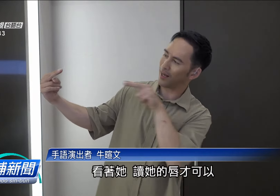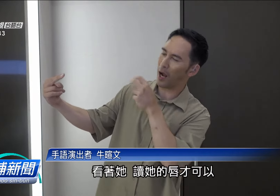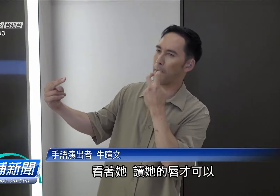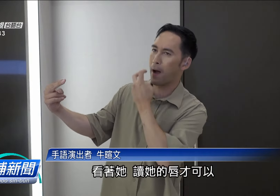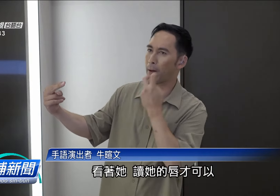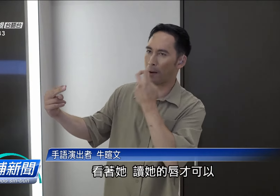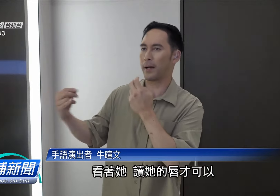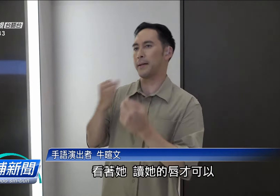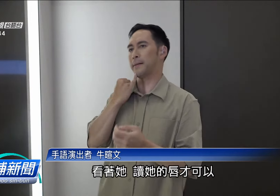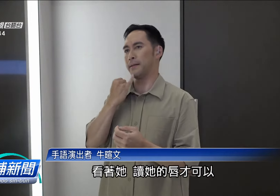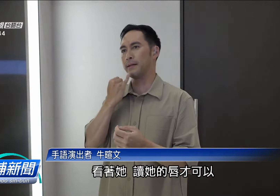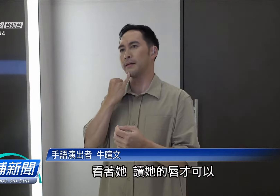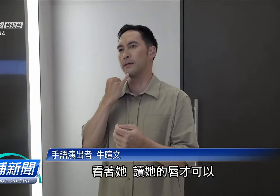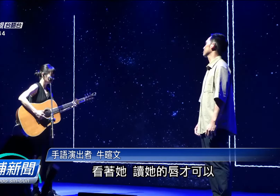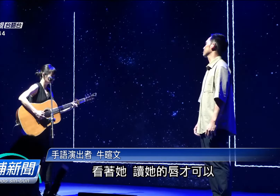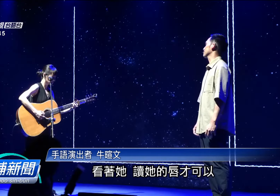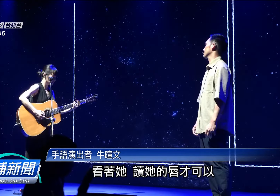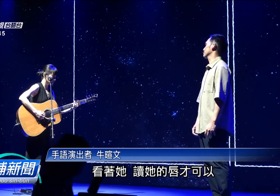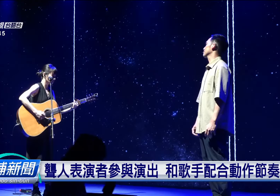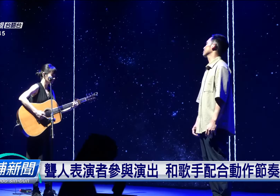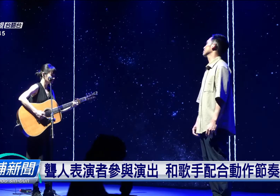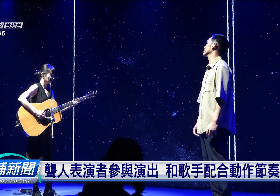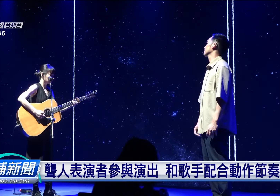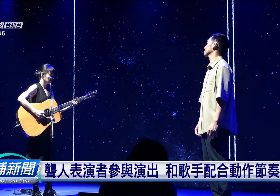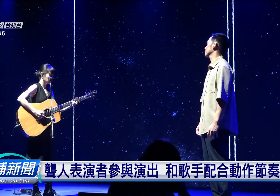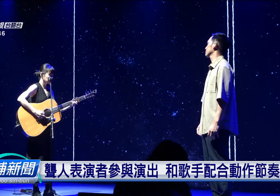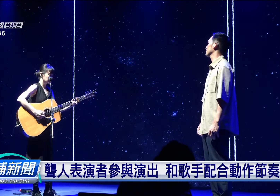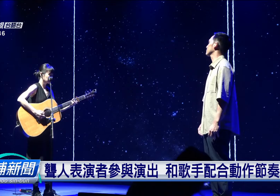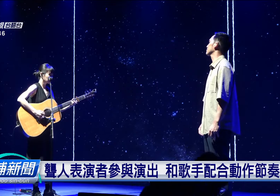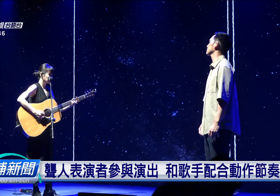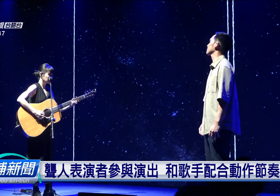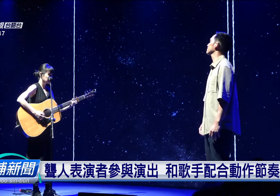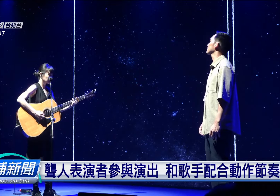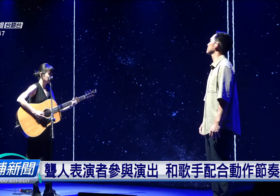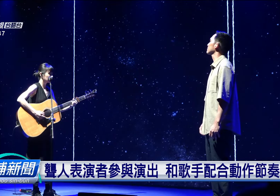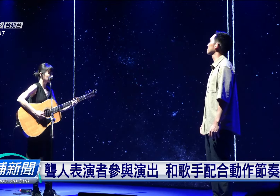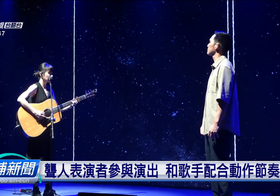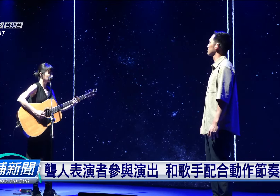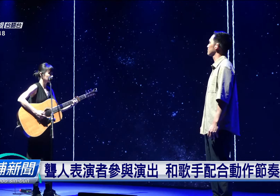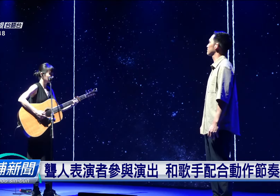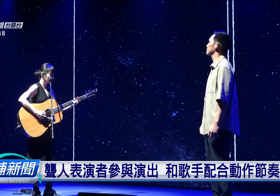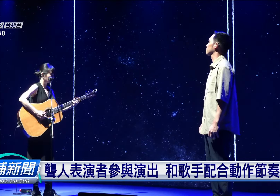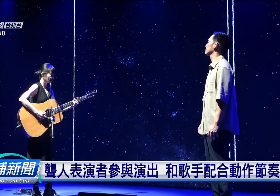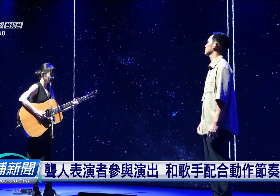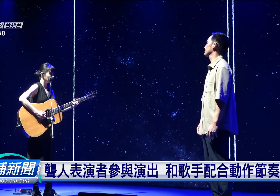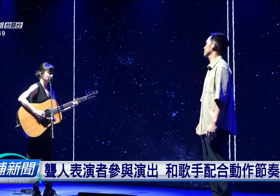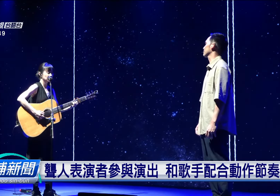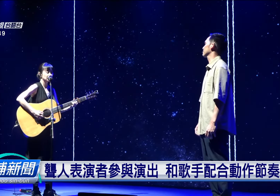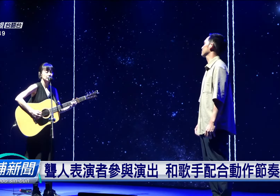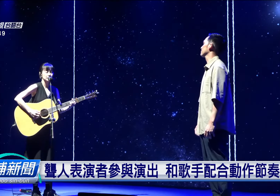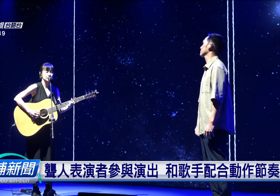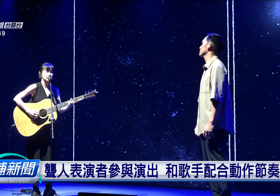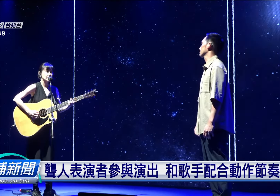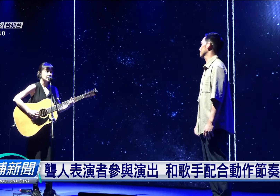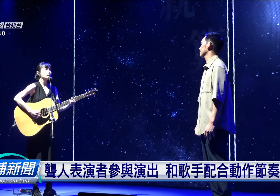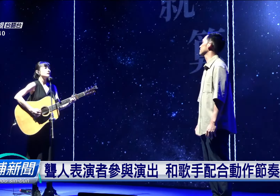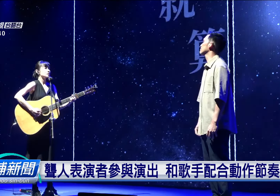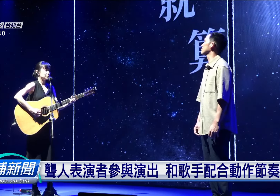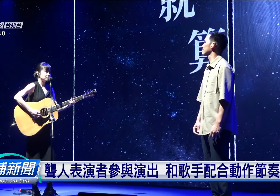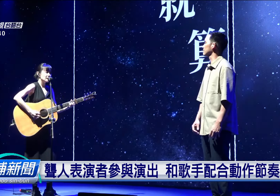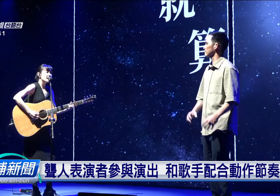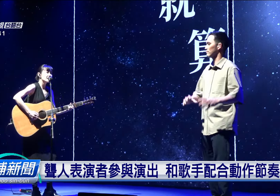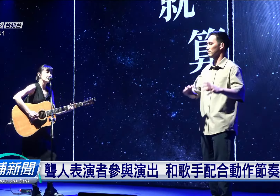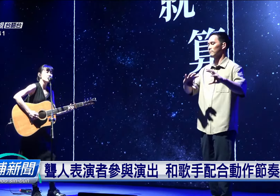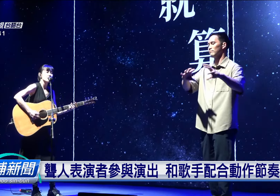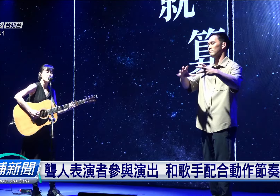给他读他的款才可以。 为了要让戏港听无的表演者吴山文掌握tempo，陈龙伫咧表演时阵